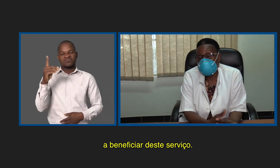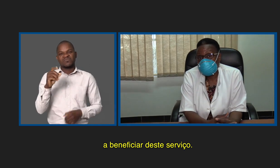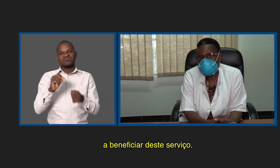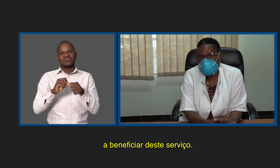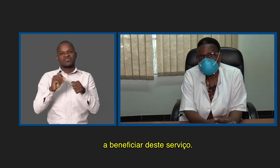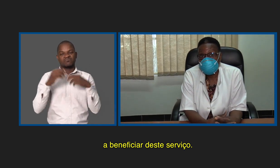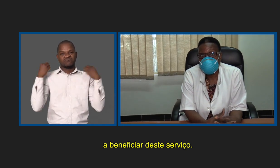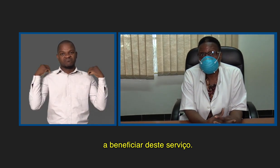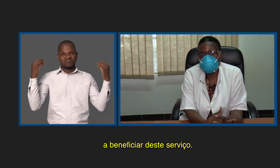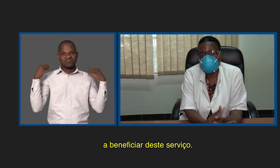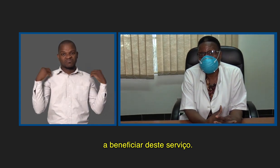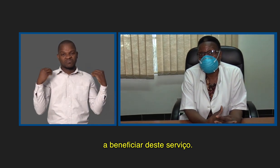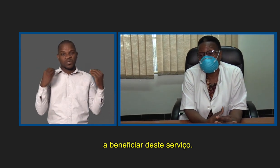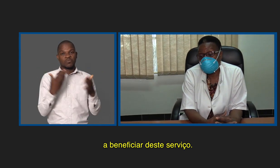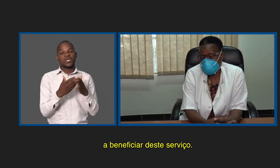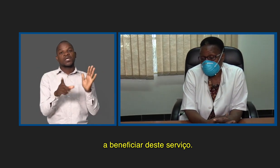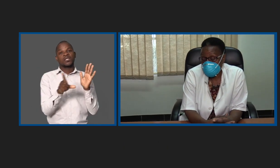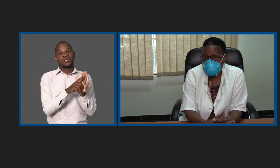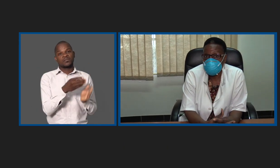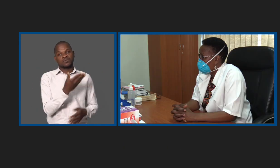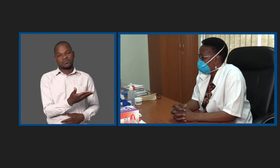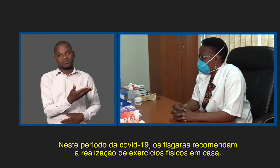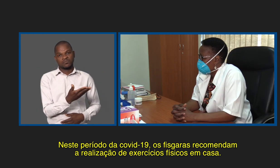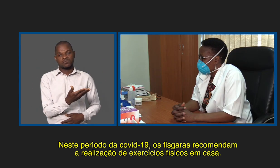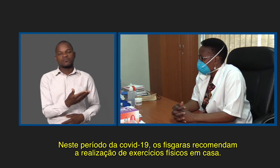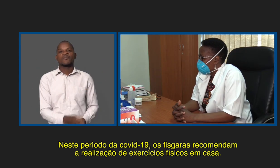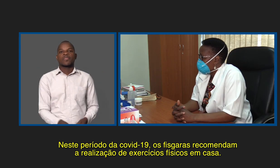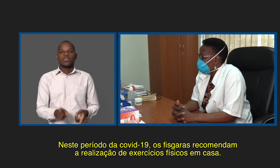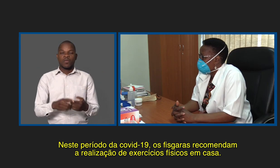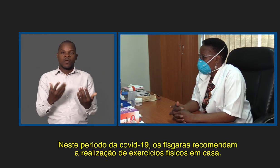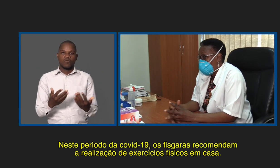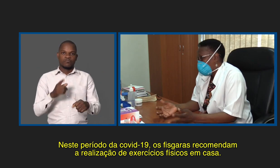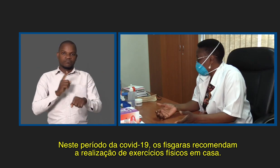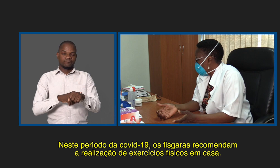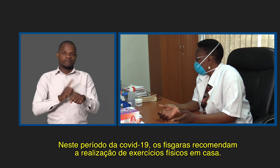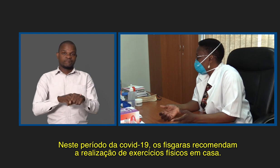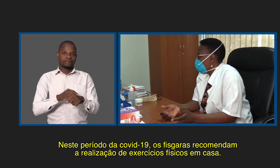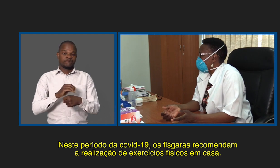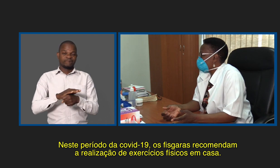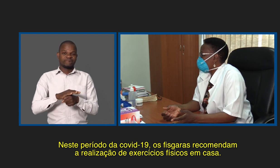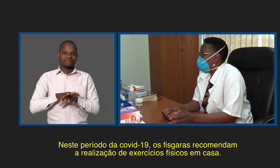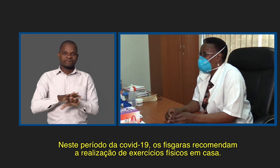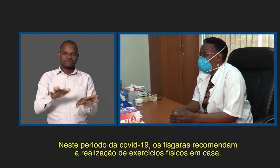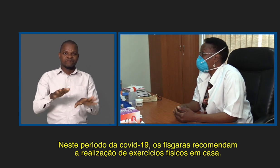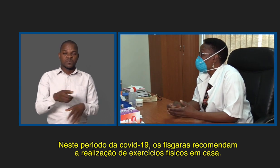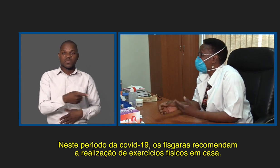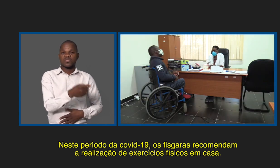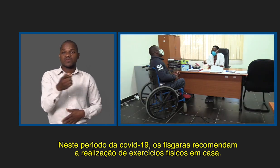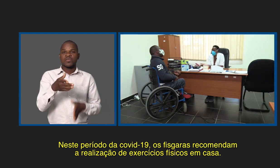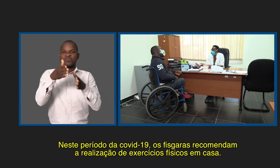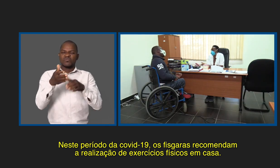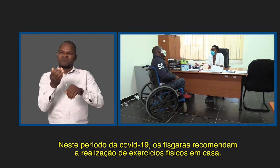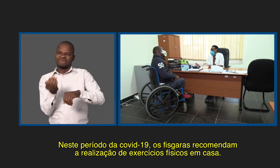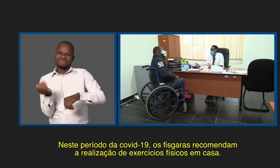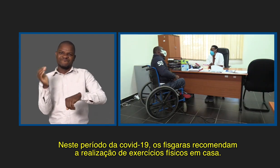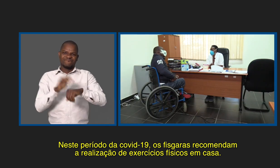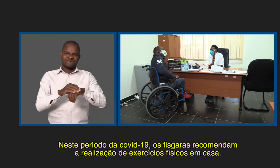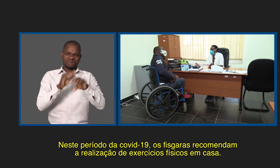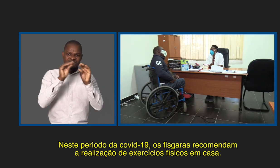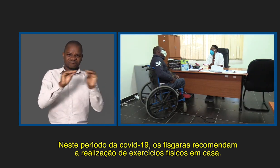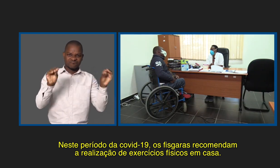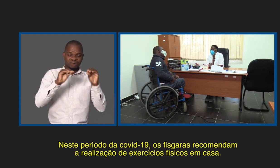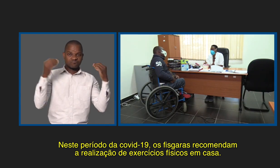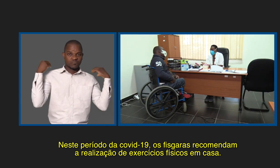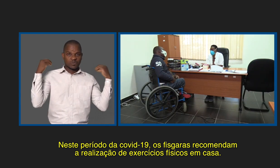deste precioso tratamento. Neste período da Covid-19, os fisiatras recomendam